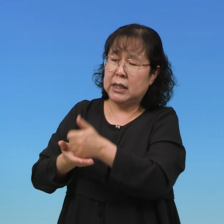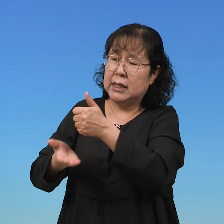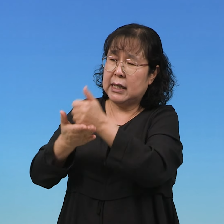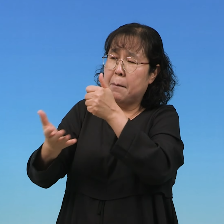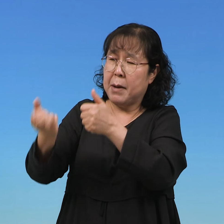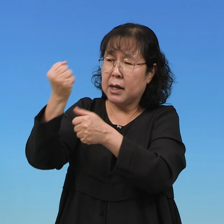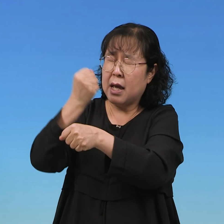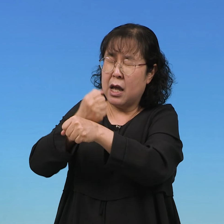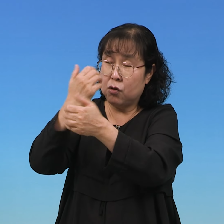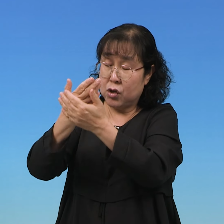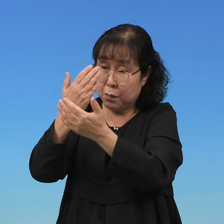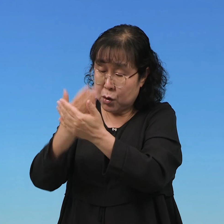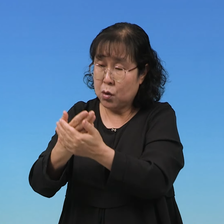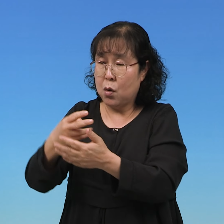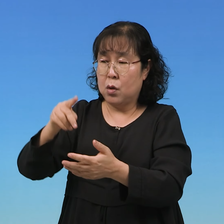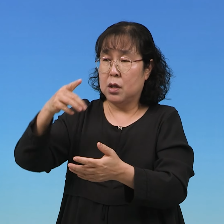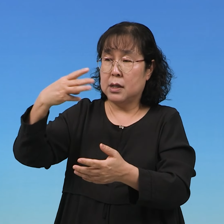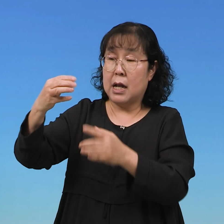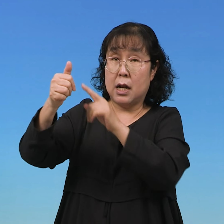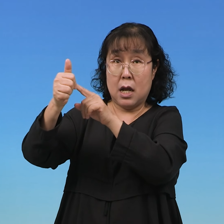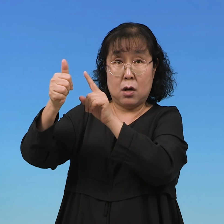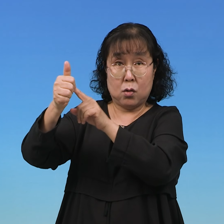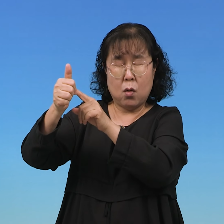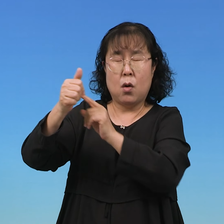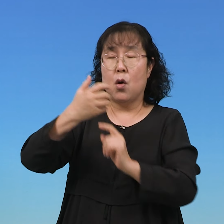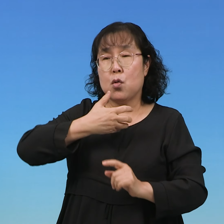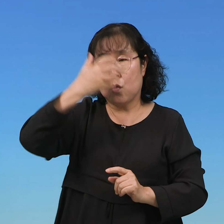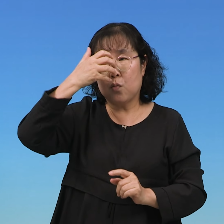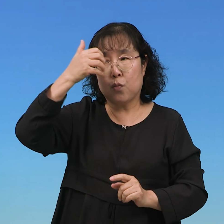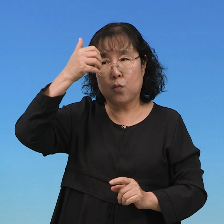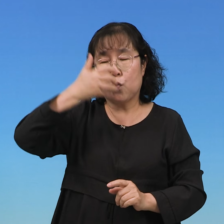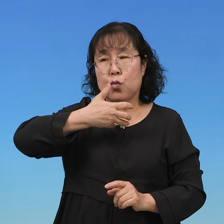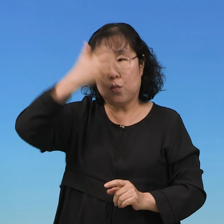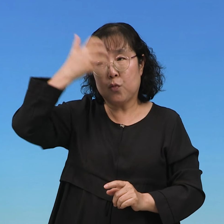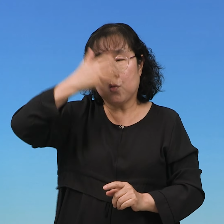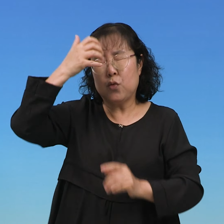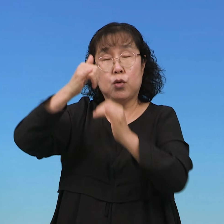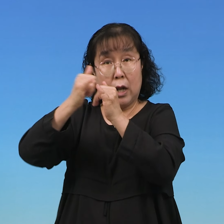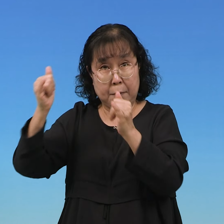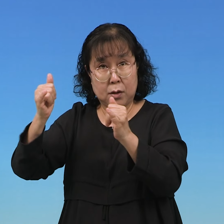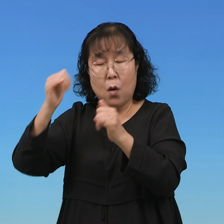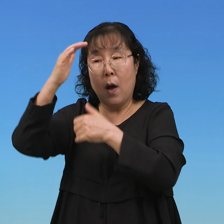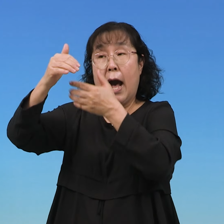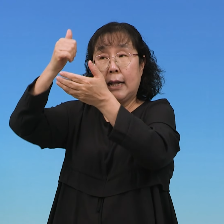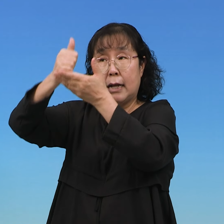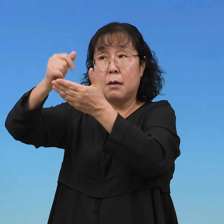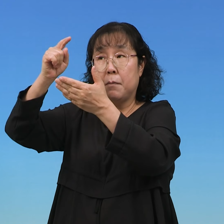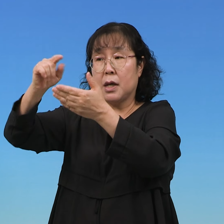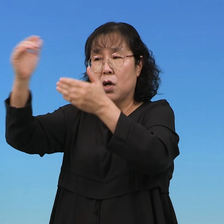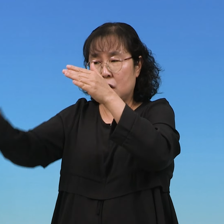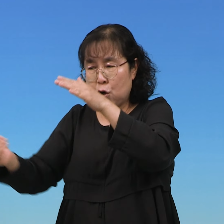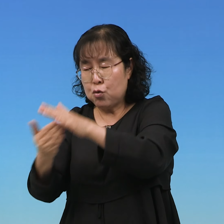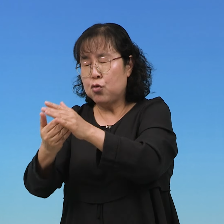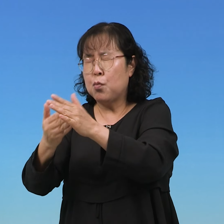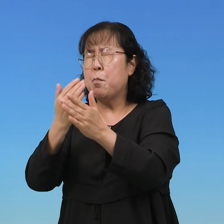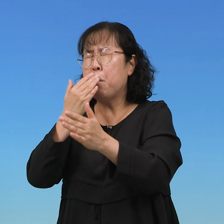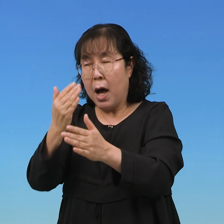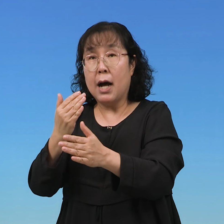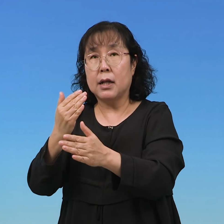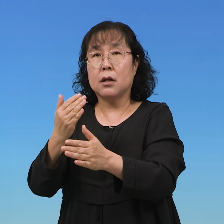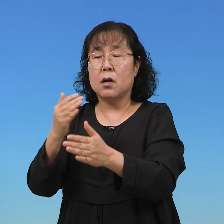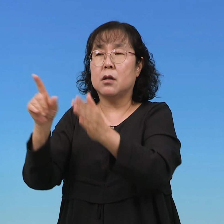살리엘이도 요셉하고 똑같아요. 꿈꾸는 사람이었습니다. 그리고 하나님이 이걸 이루어 주신다는 걸 믿던 믿음이 있던